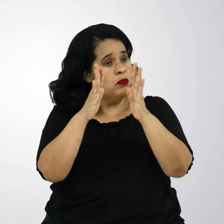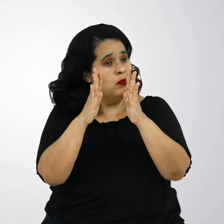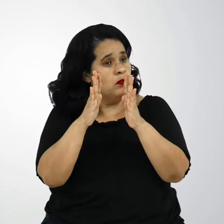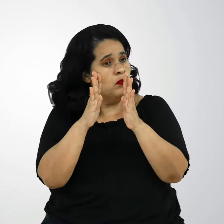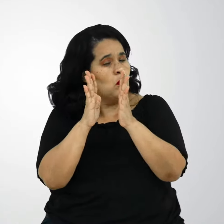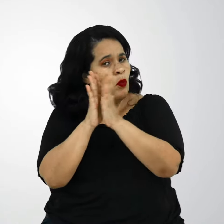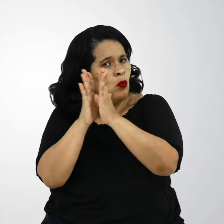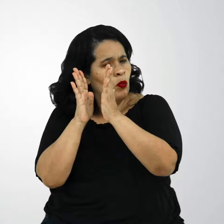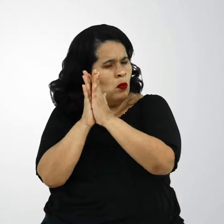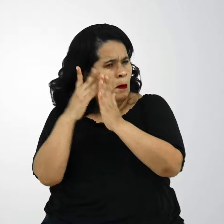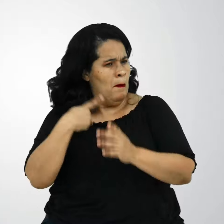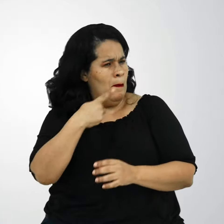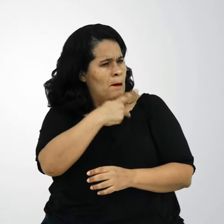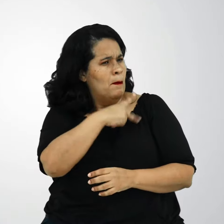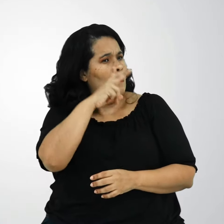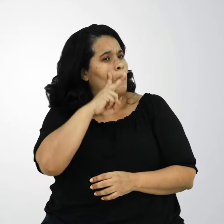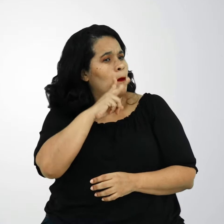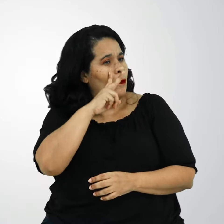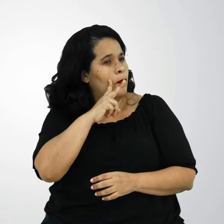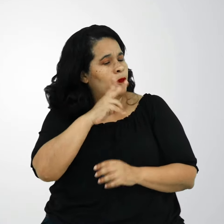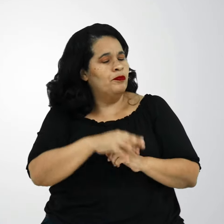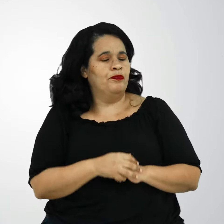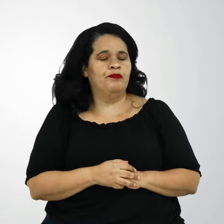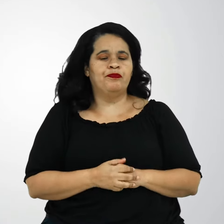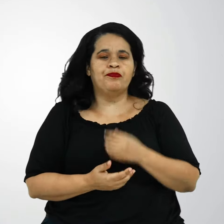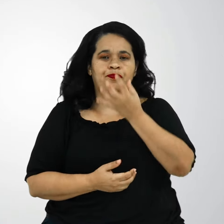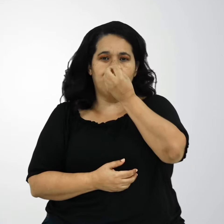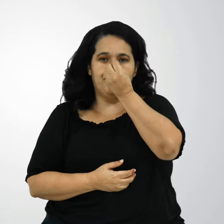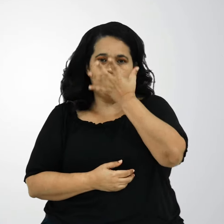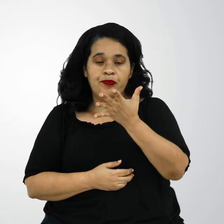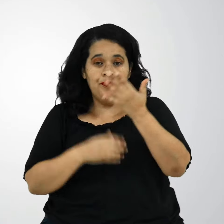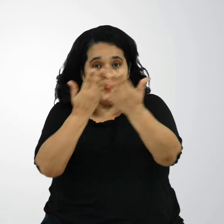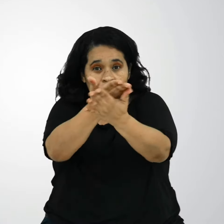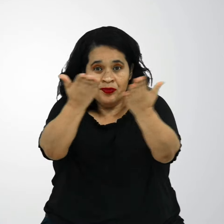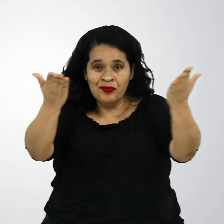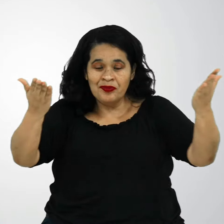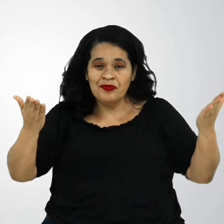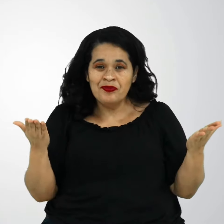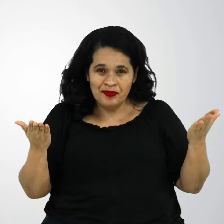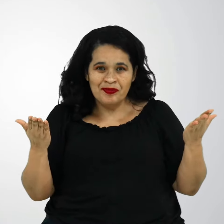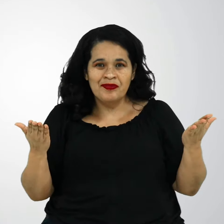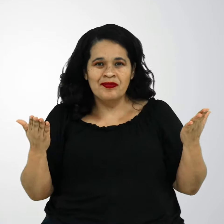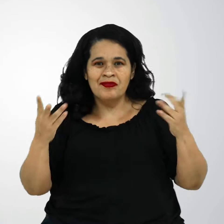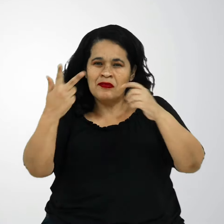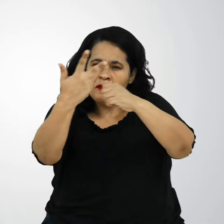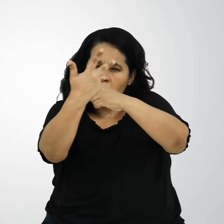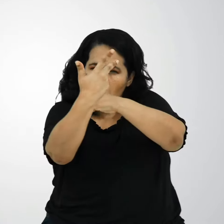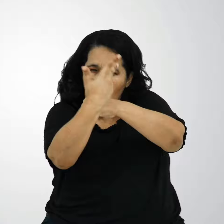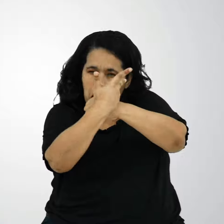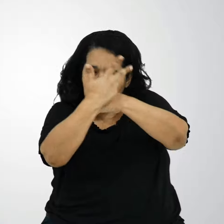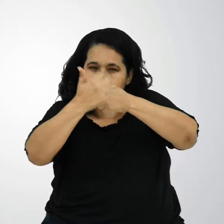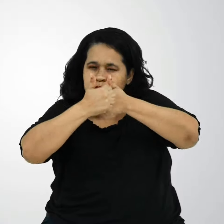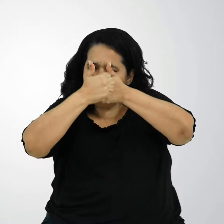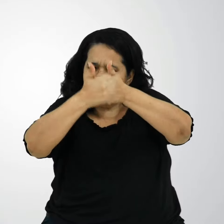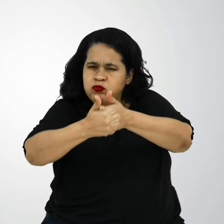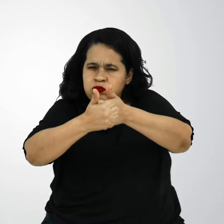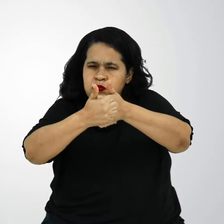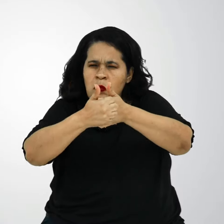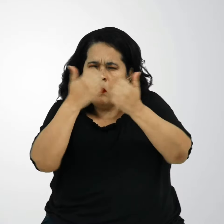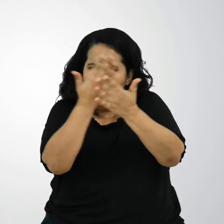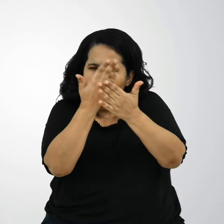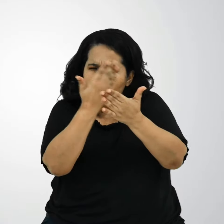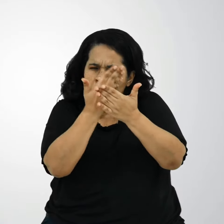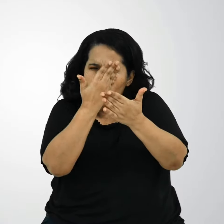por todos nós. Amém. Em nome de Jesus. Quero dizer para você que está nos assistindo, acompanhando esse estudo, não tenha